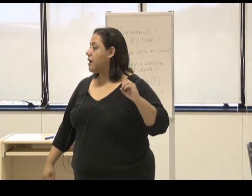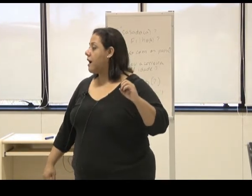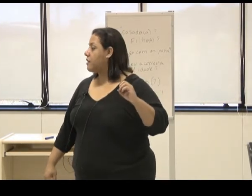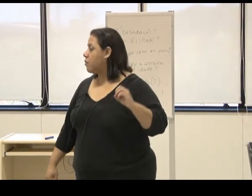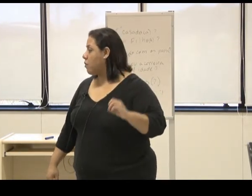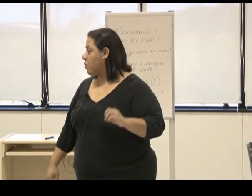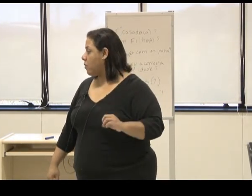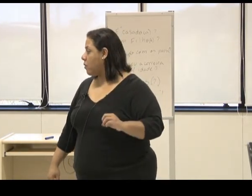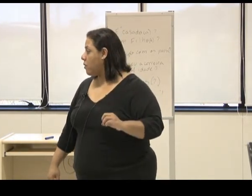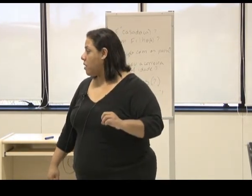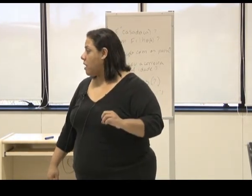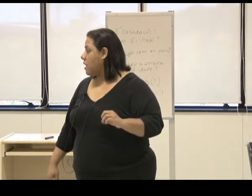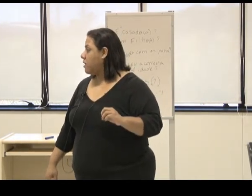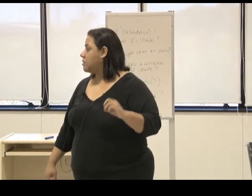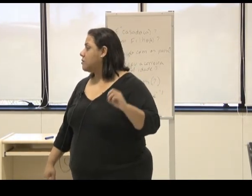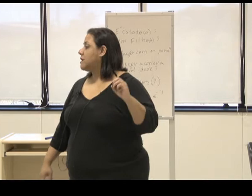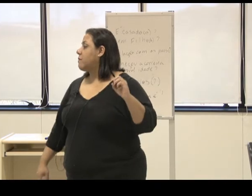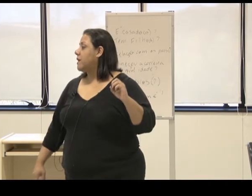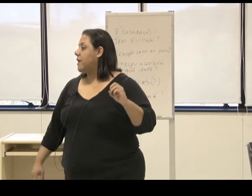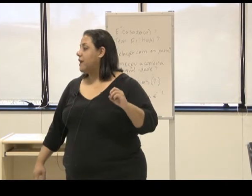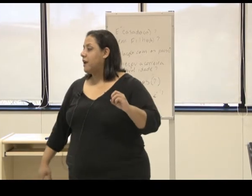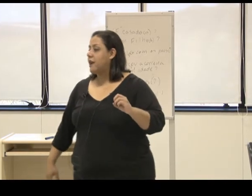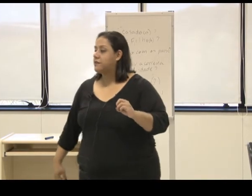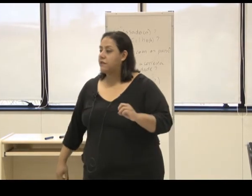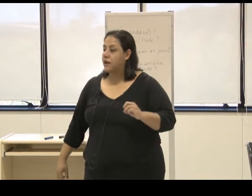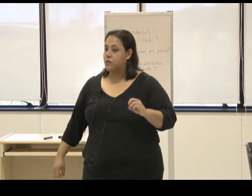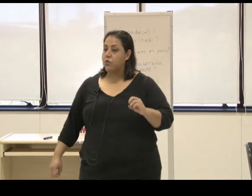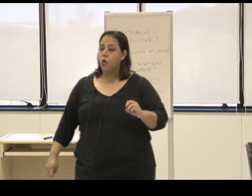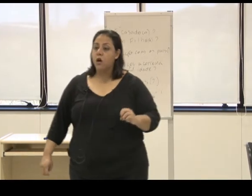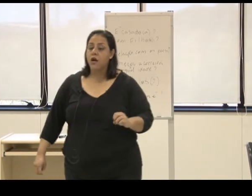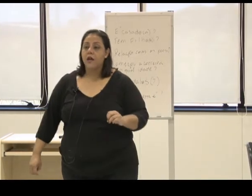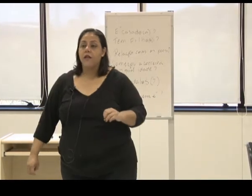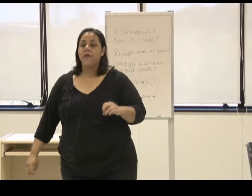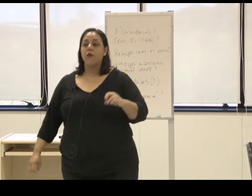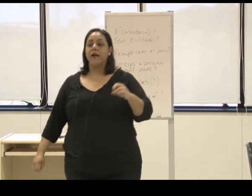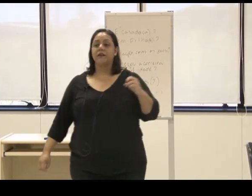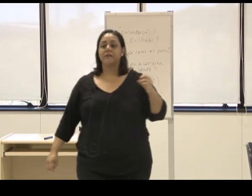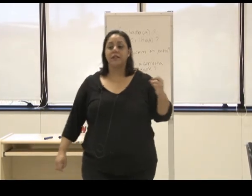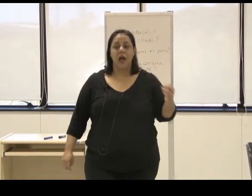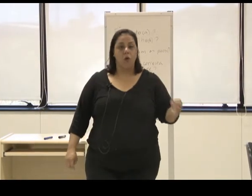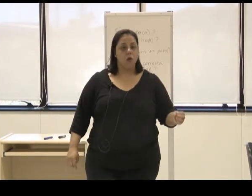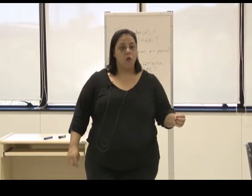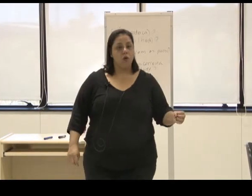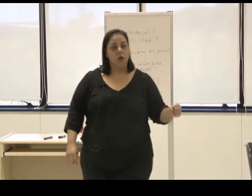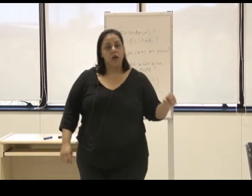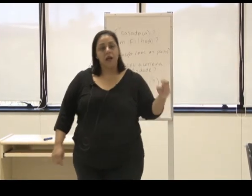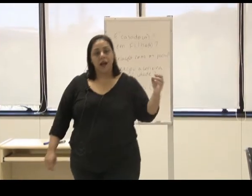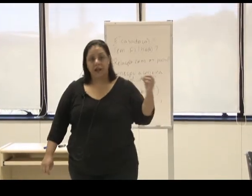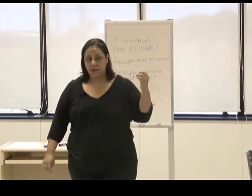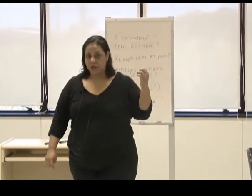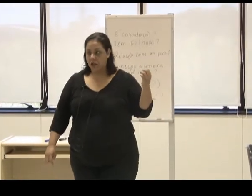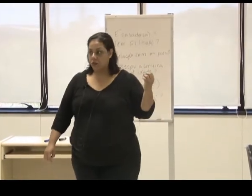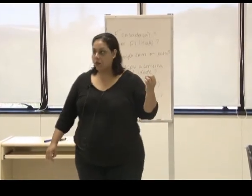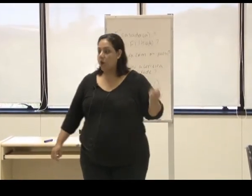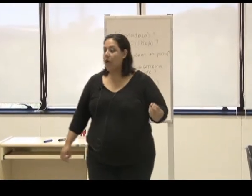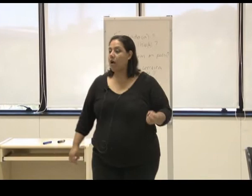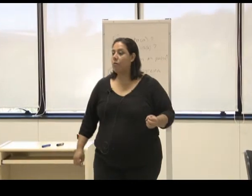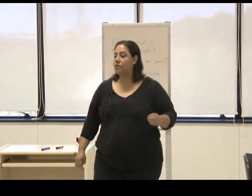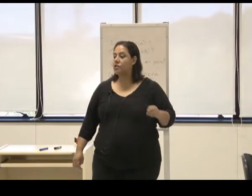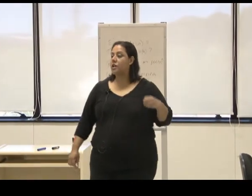classificador. E nós vamos aprender que classificador não é sinal. Classificador é uma